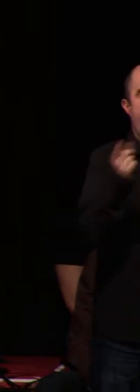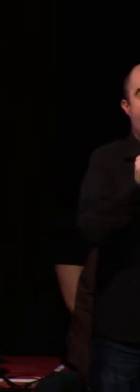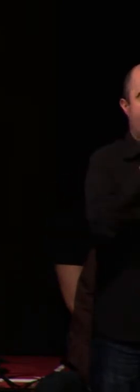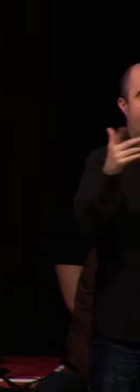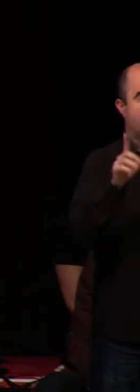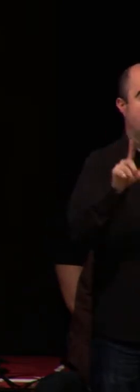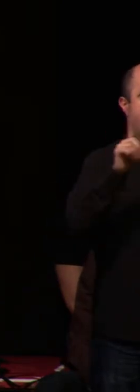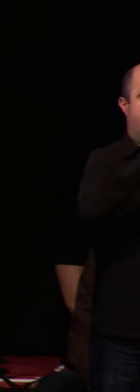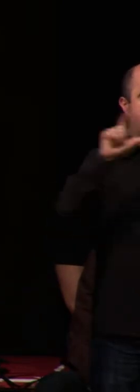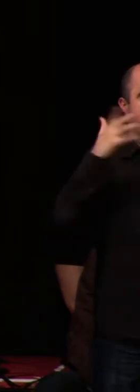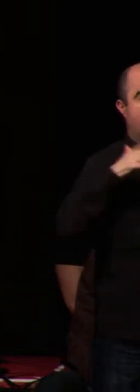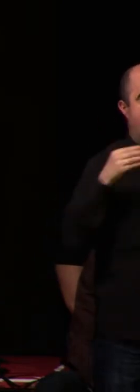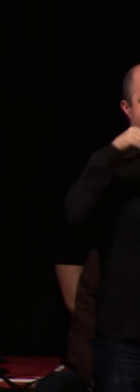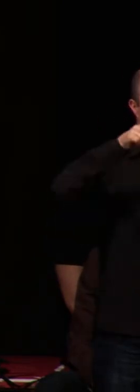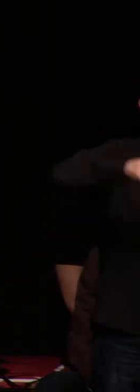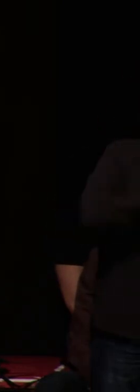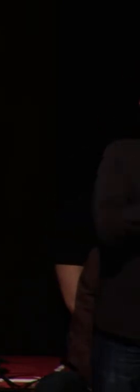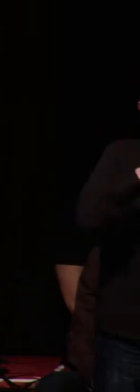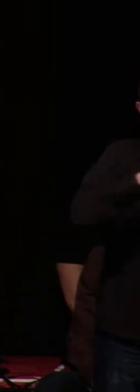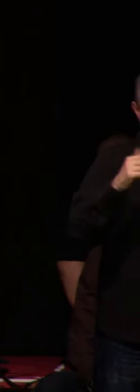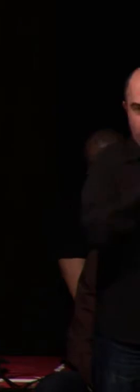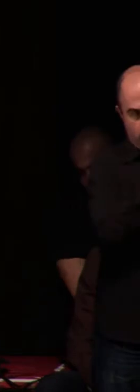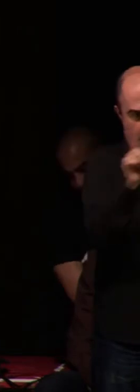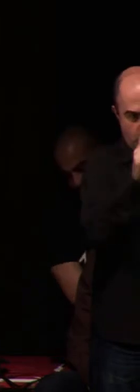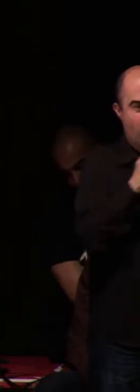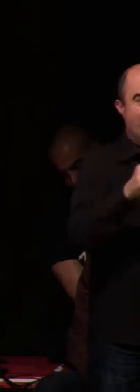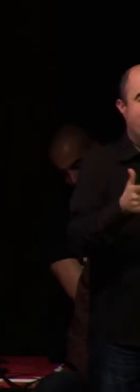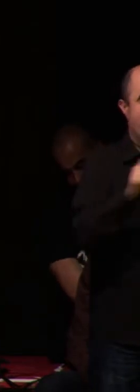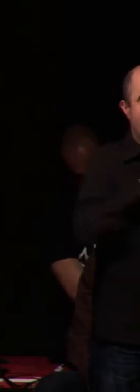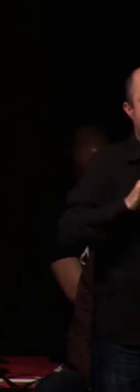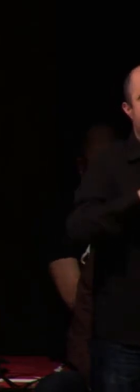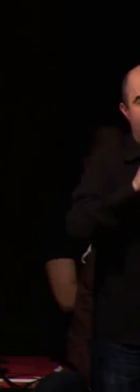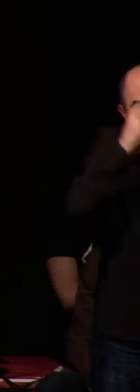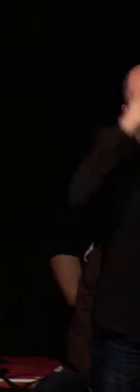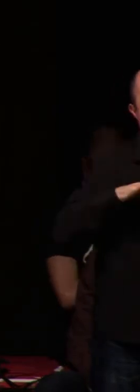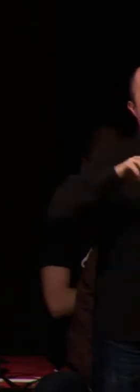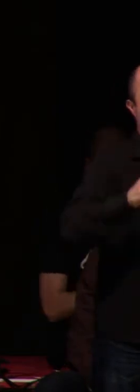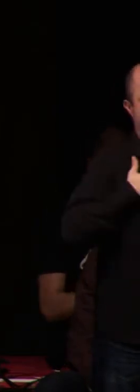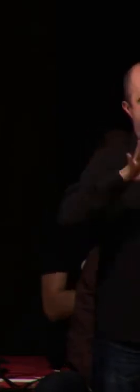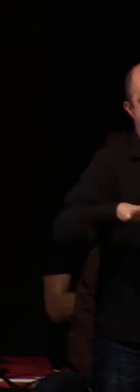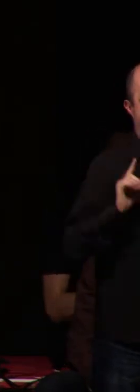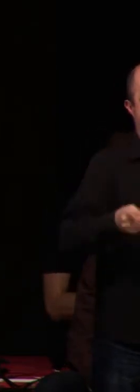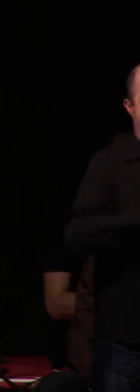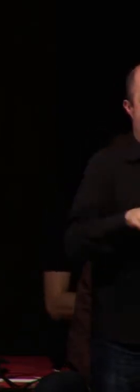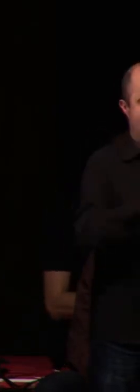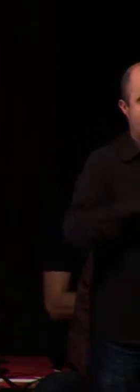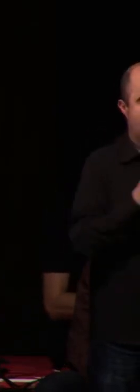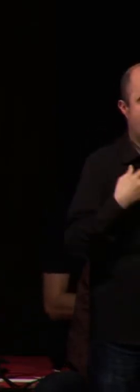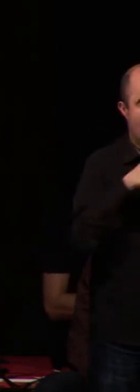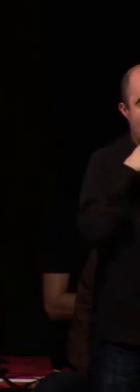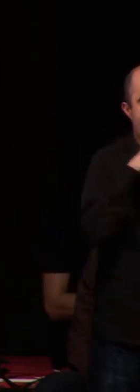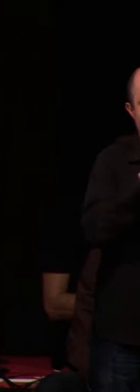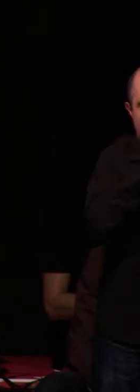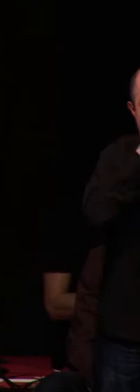frase solemne buida de contingut. Nosaltres volem la independència per recuperar la plena sobirania política davant un estat demofòbic i